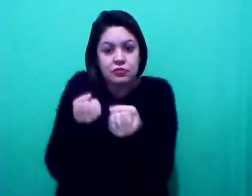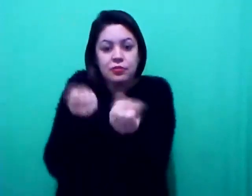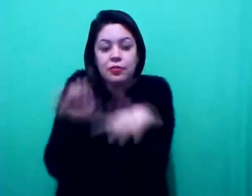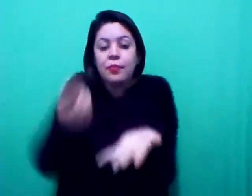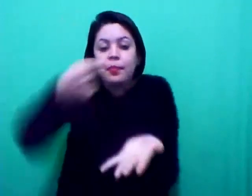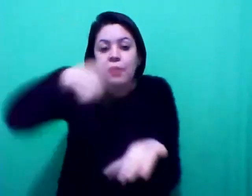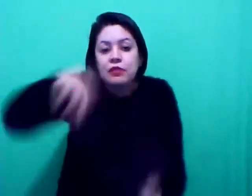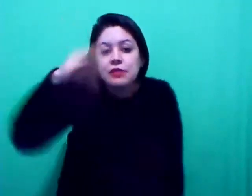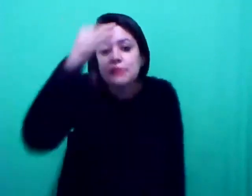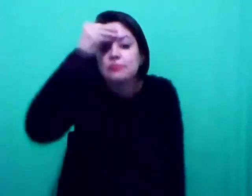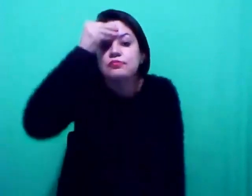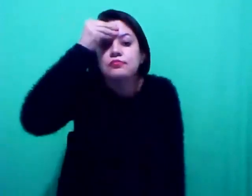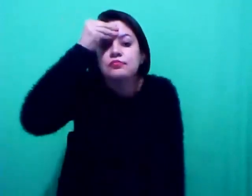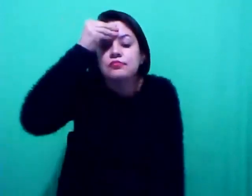Eu vou resumir tudo para vocês